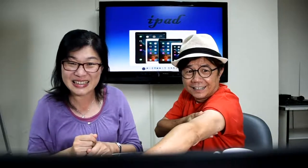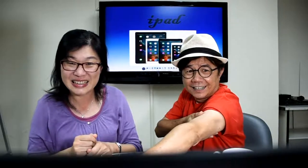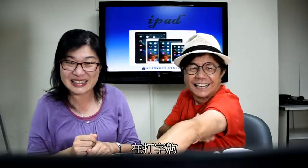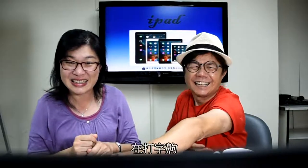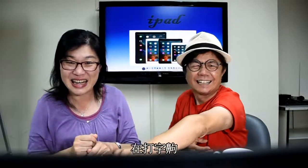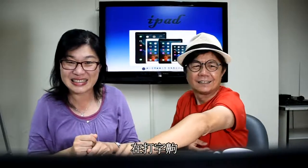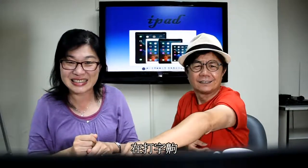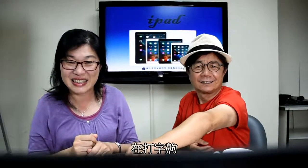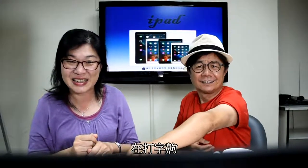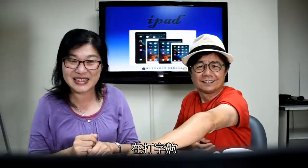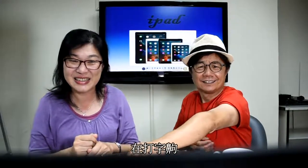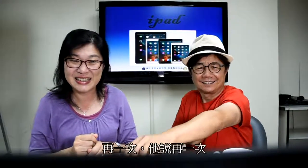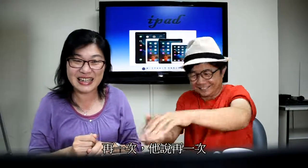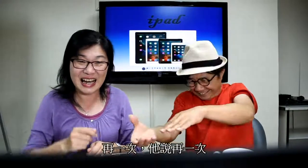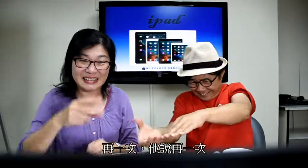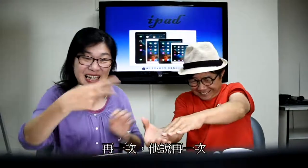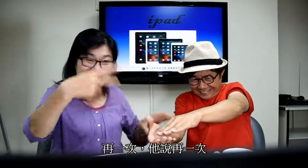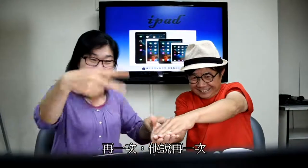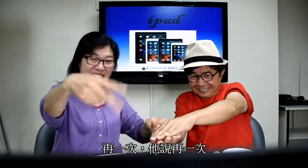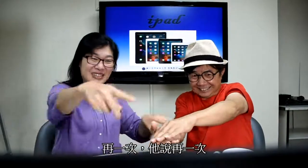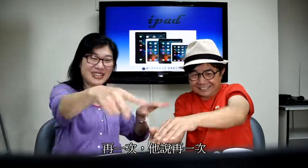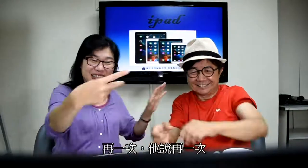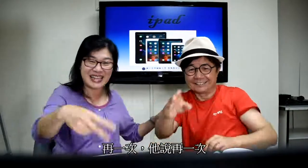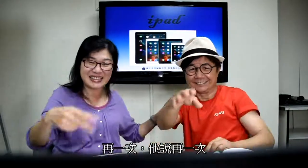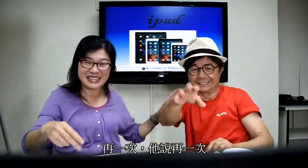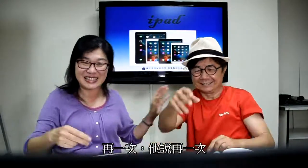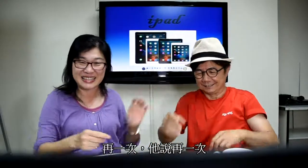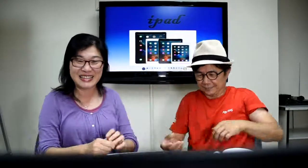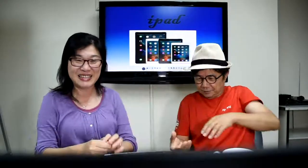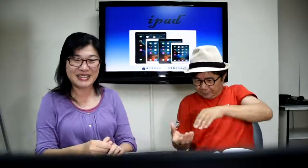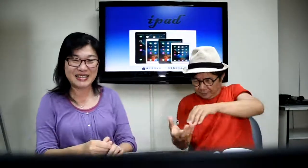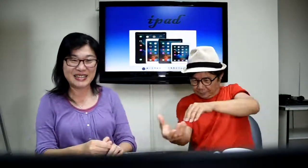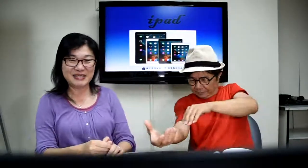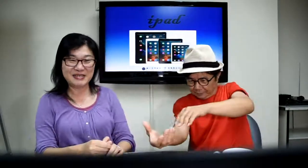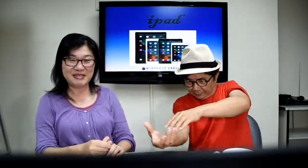在打字哦，好，再一次，他说再一次，